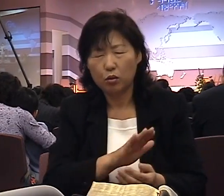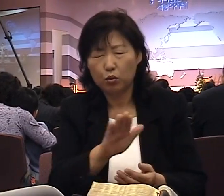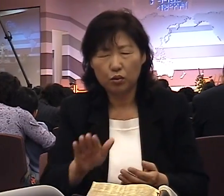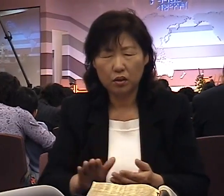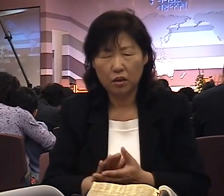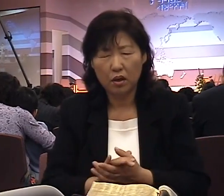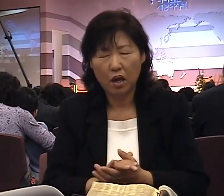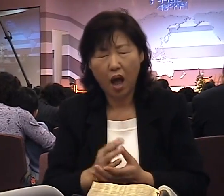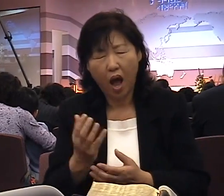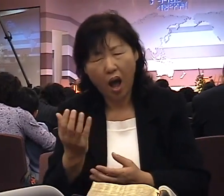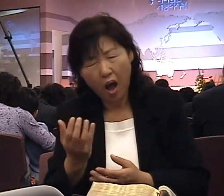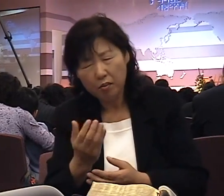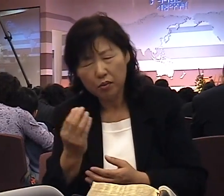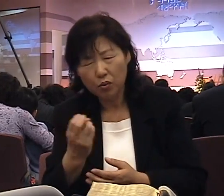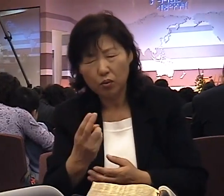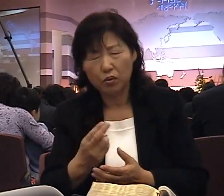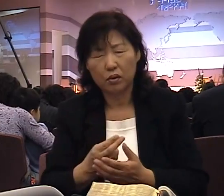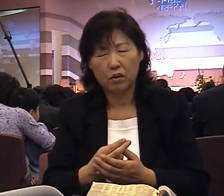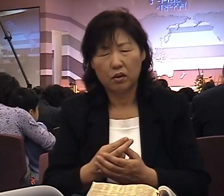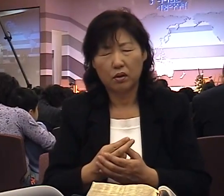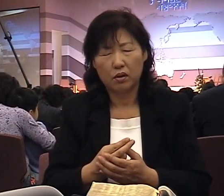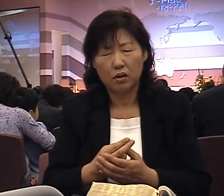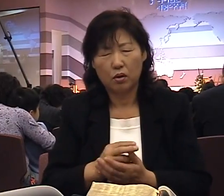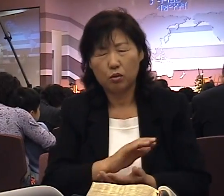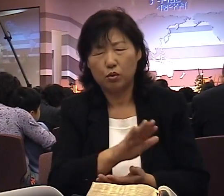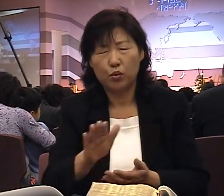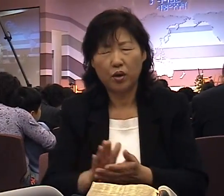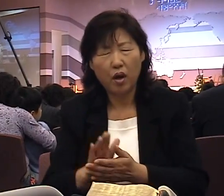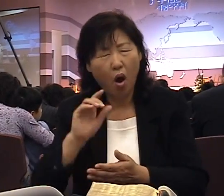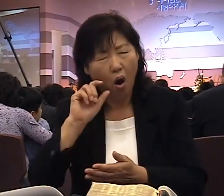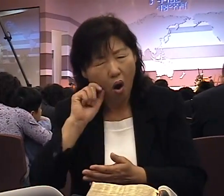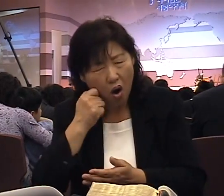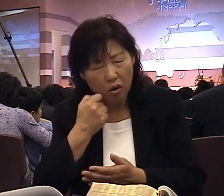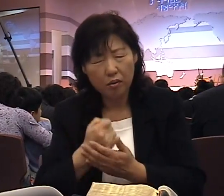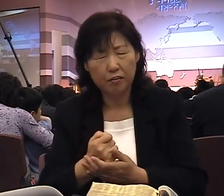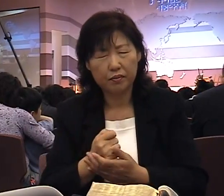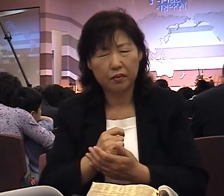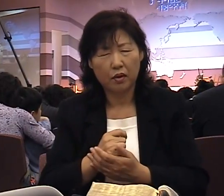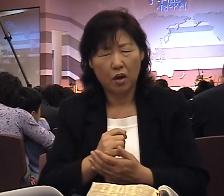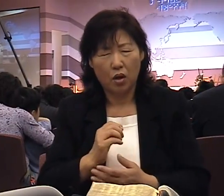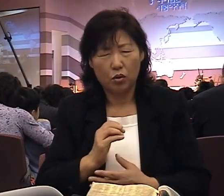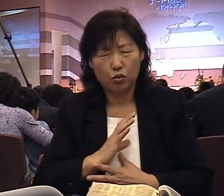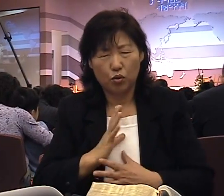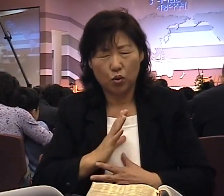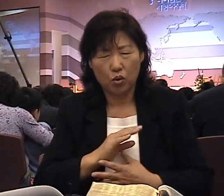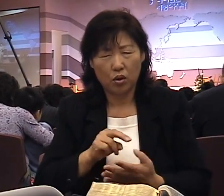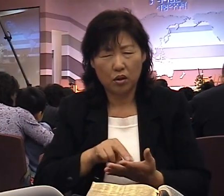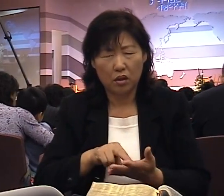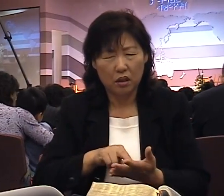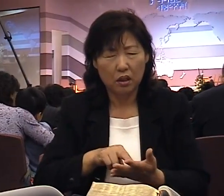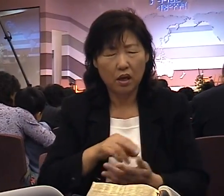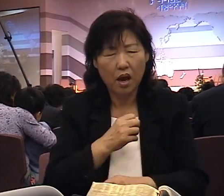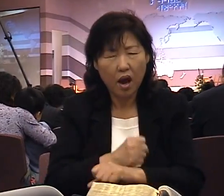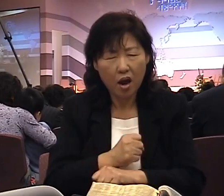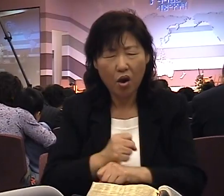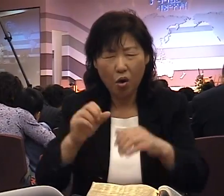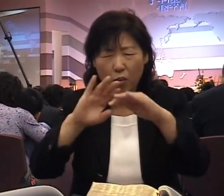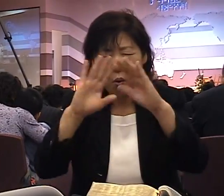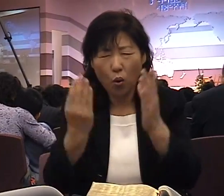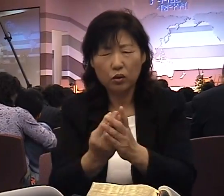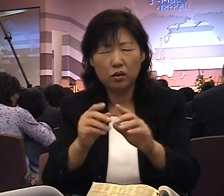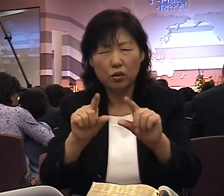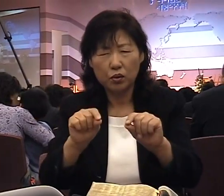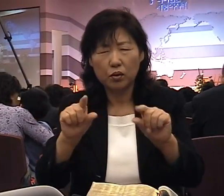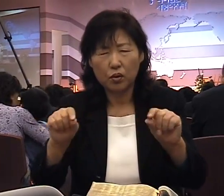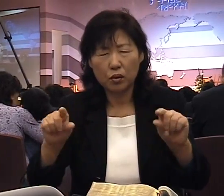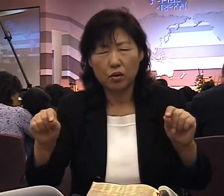우리의 아픔과 우리의 어려움, 지금 두렵고 떨게 하는 모든 요소들을